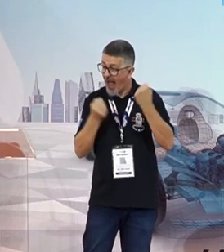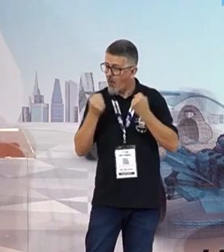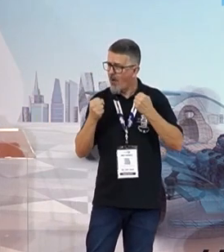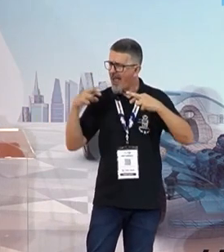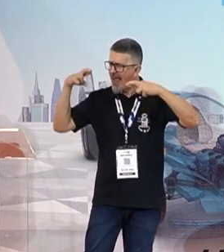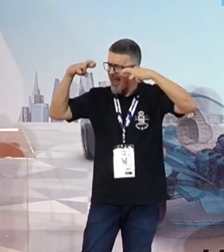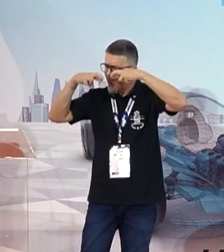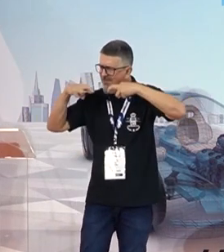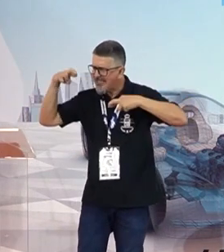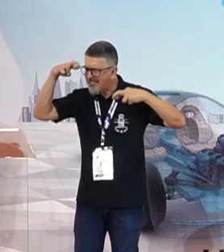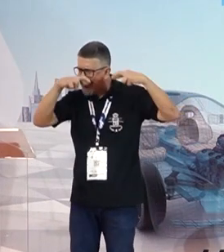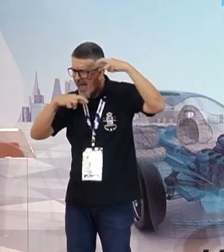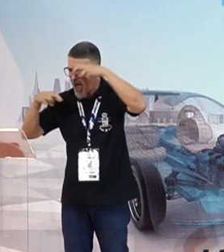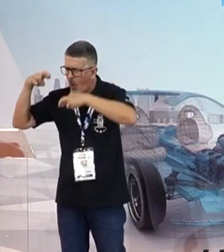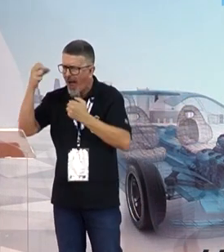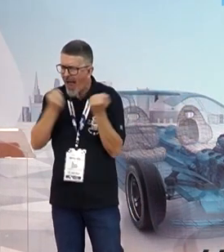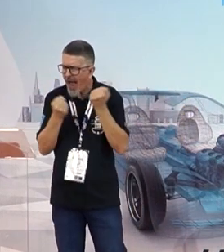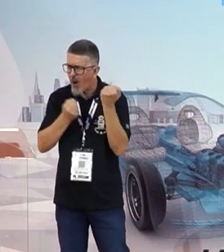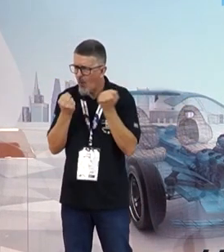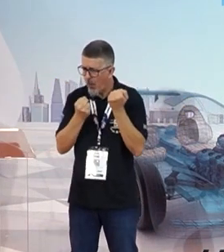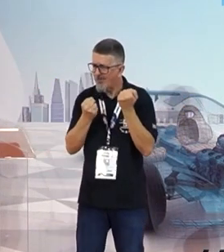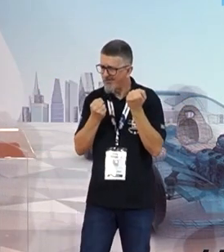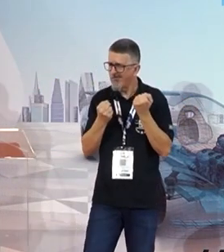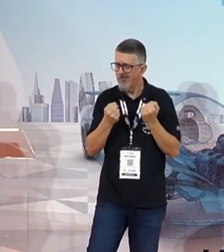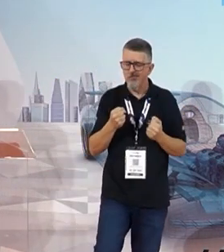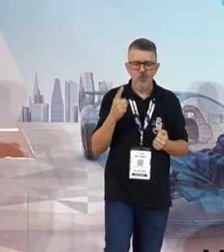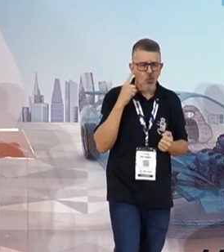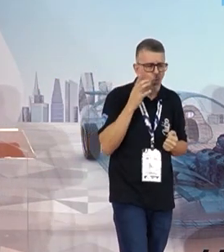as lojas de carro, revisão desse carro,